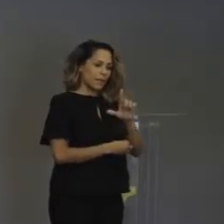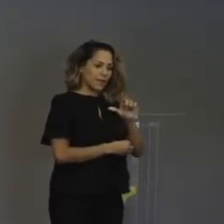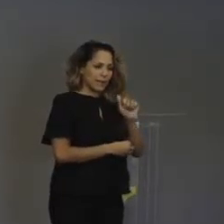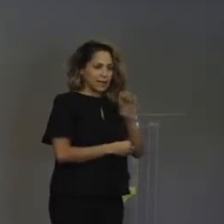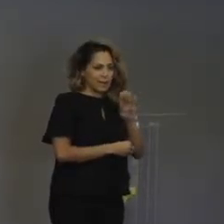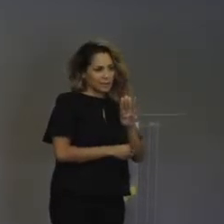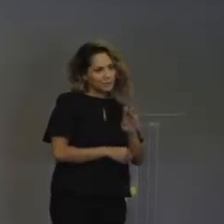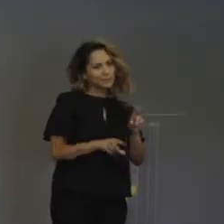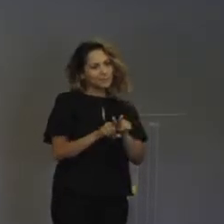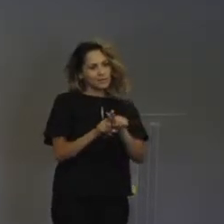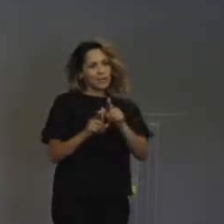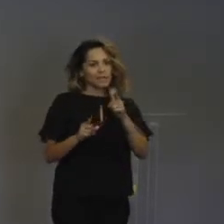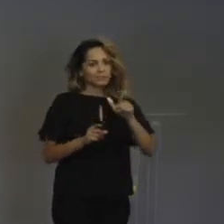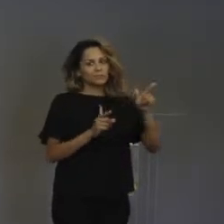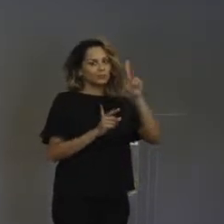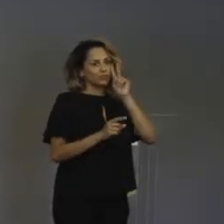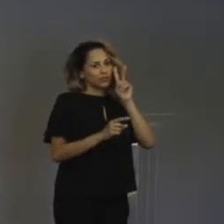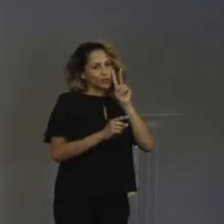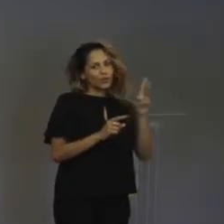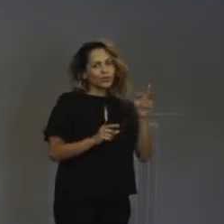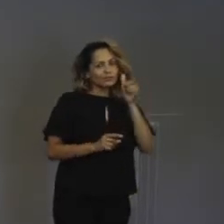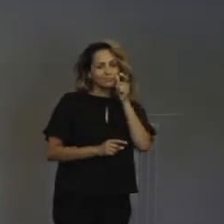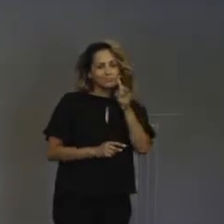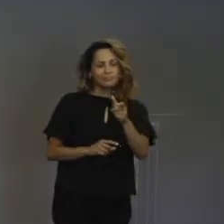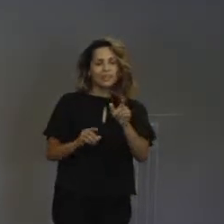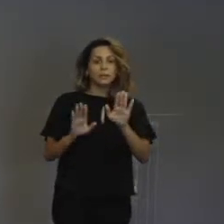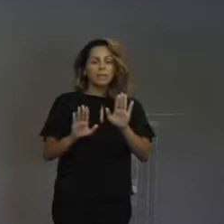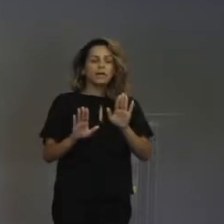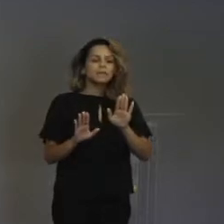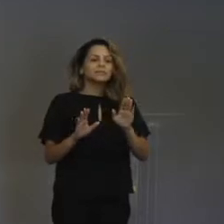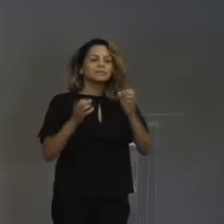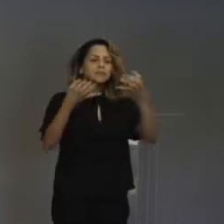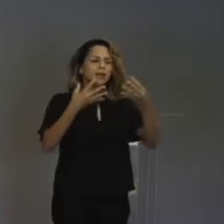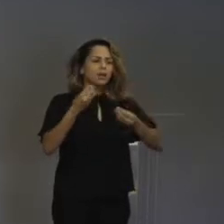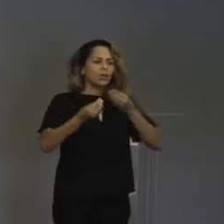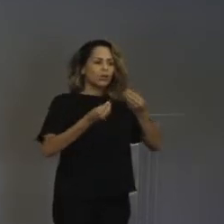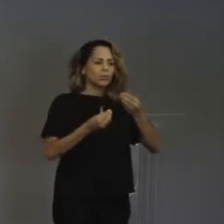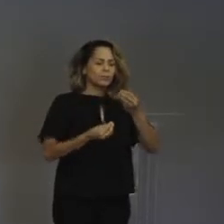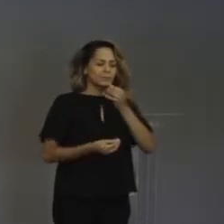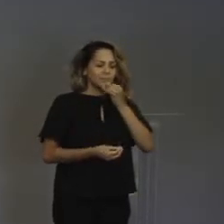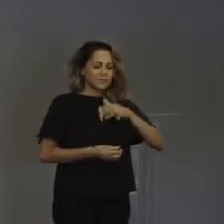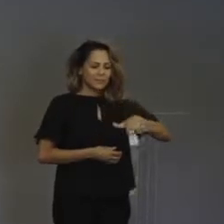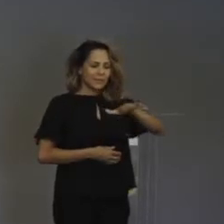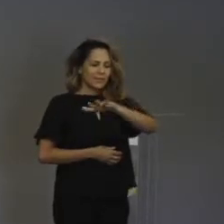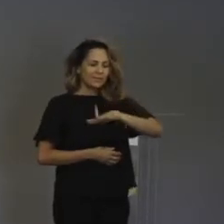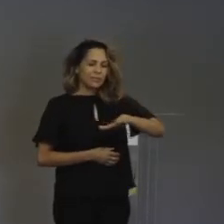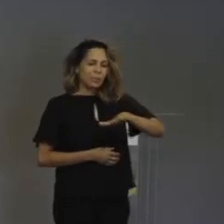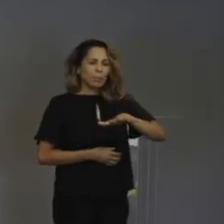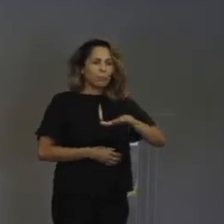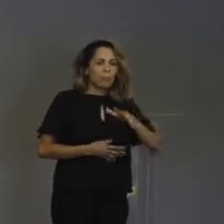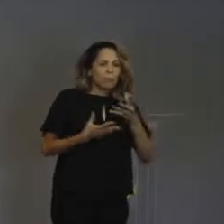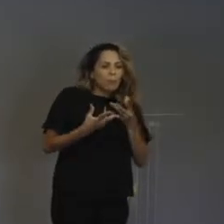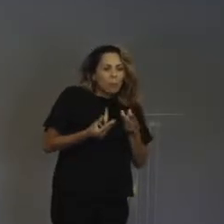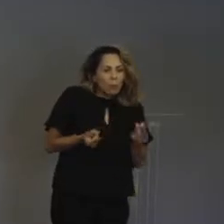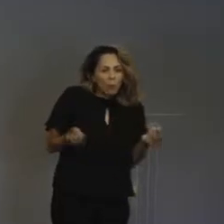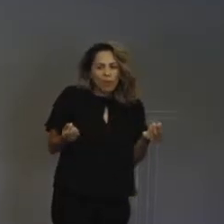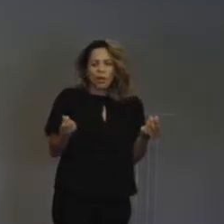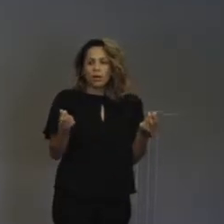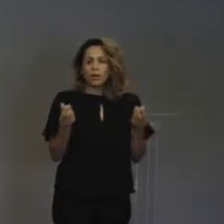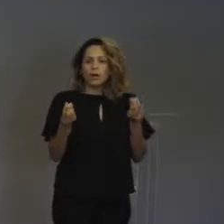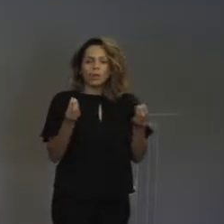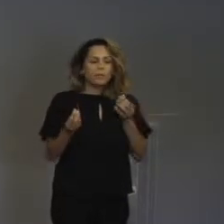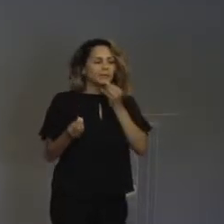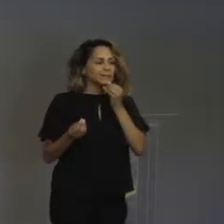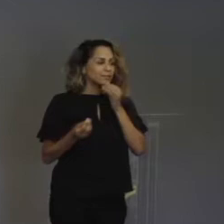Mas eu acho que trazer essa questão do ambiente apático, porque a gente falava muito há uns anos atrás, o Bruno sabe, como que